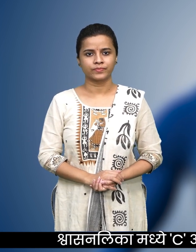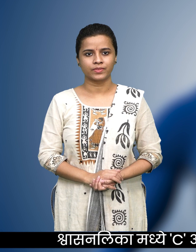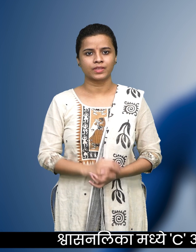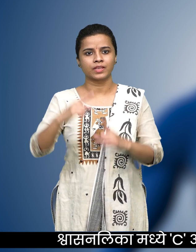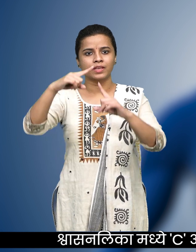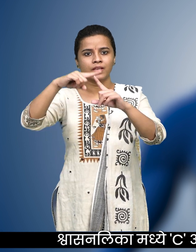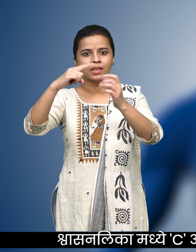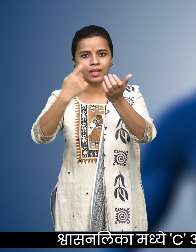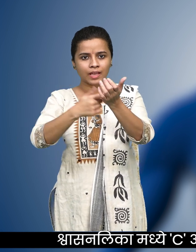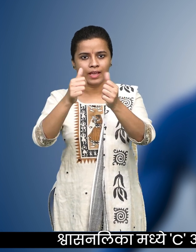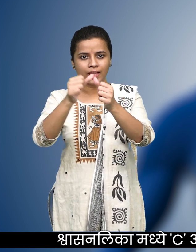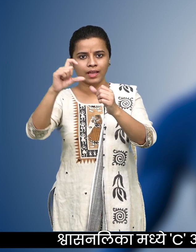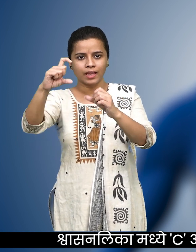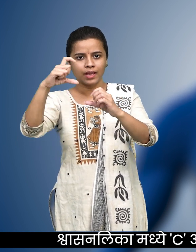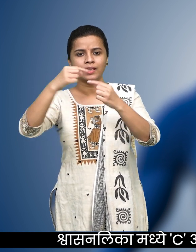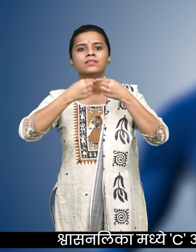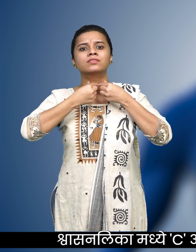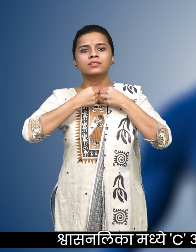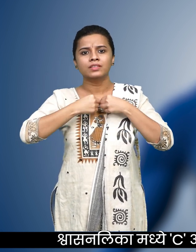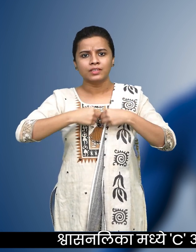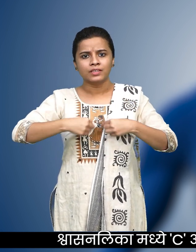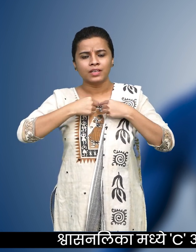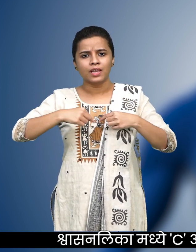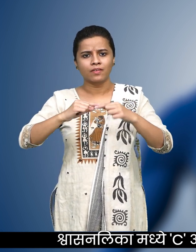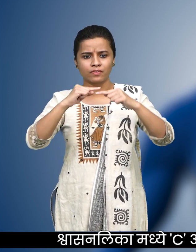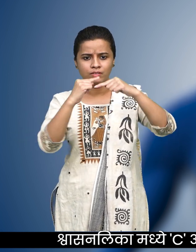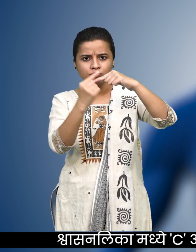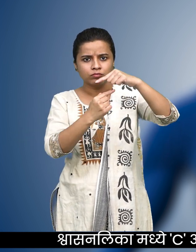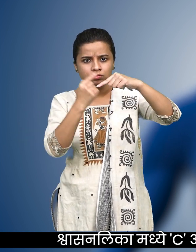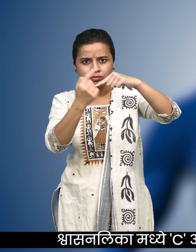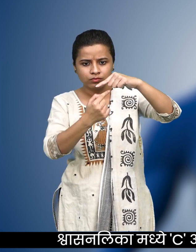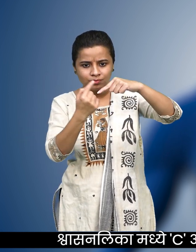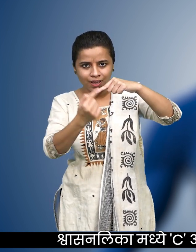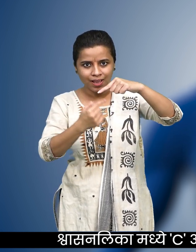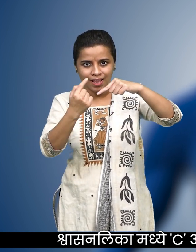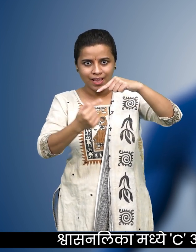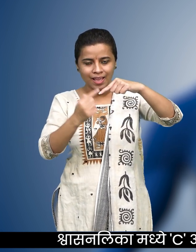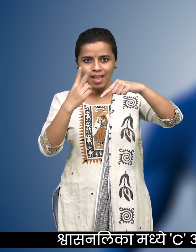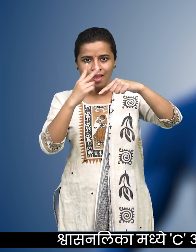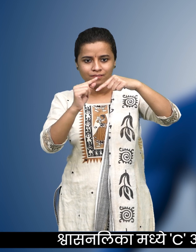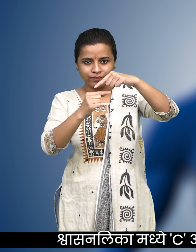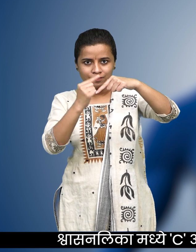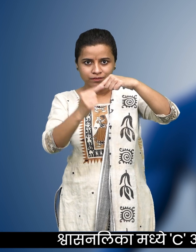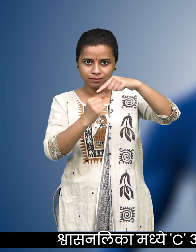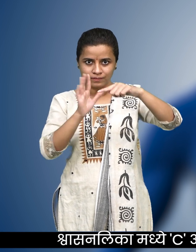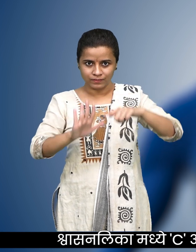श्वसन नलिकामध्ये सी आकाराचे रिंग असतात जे ते कोसळण्यापासून रोखतात.